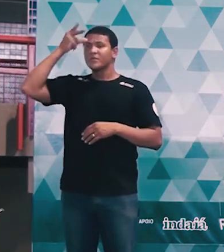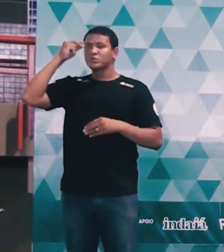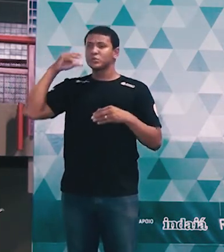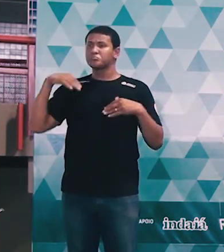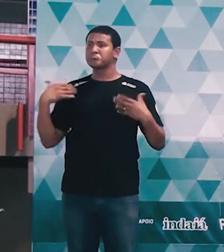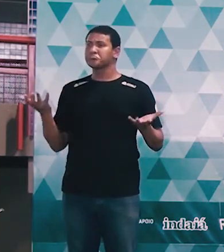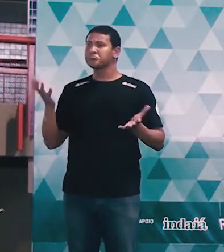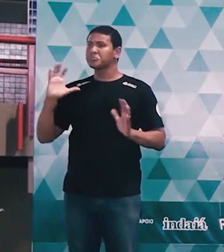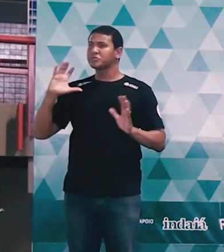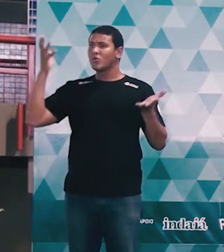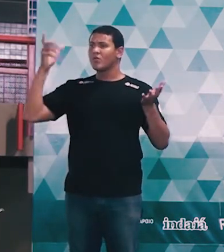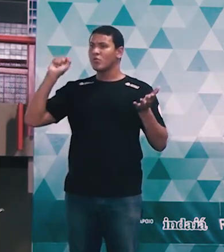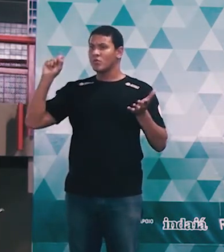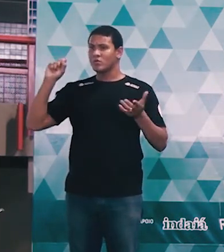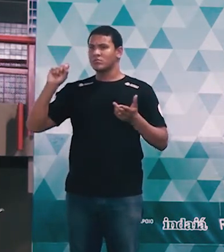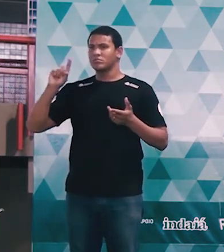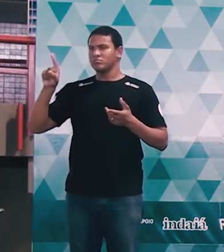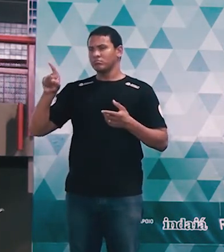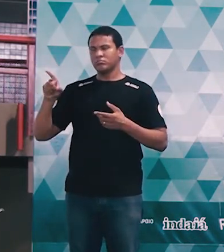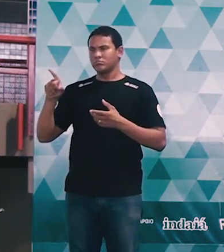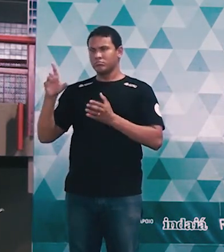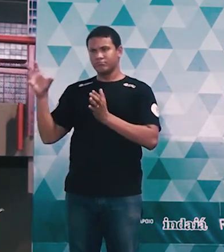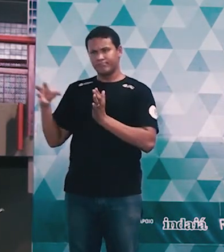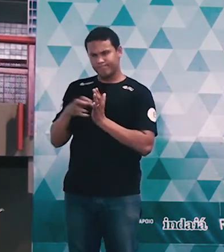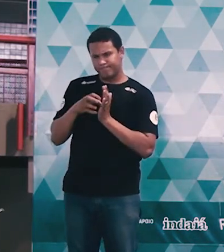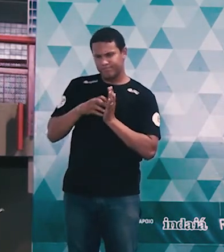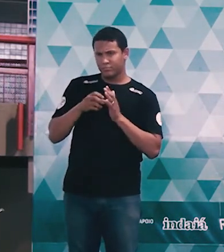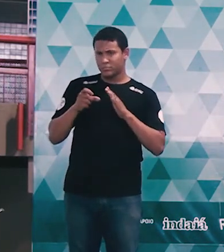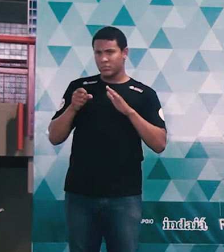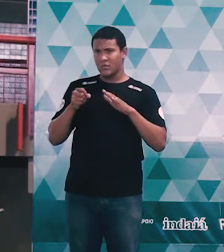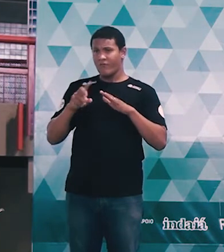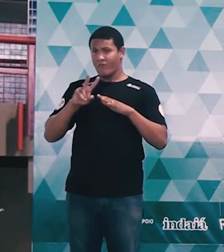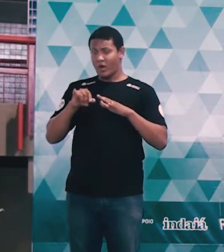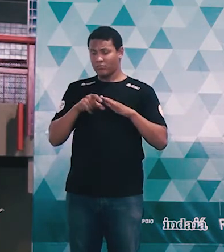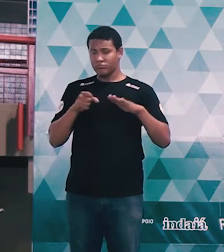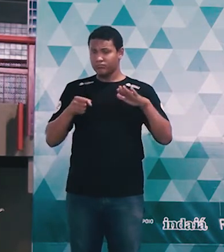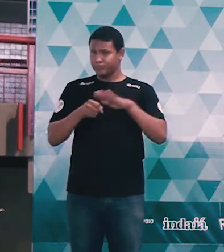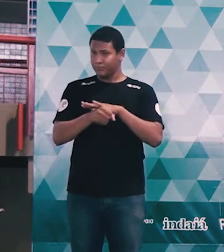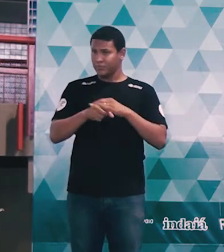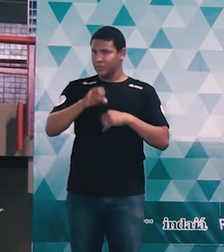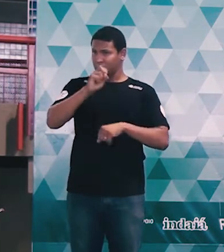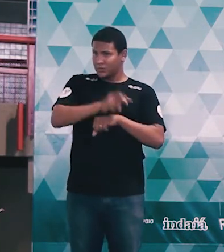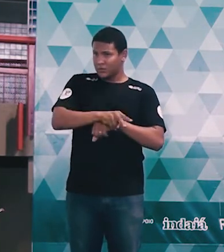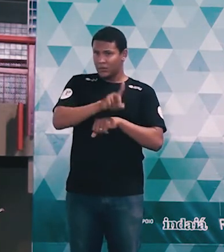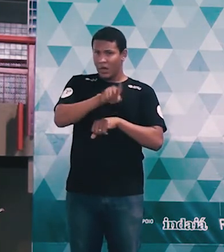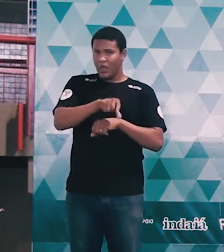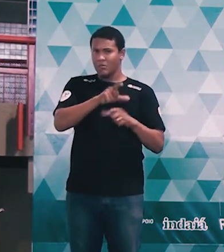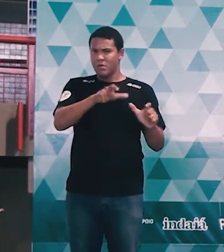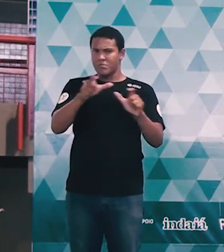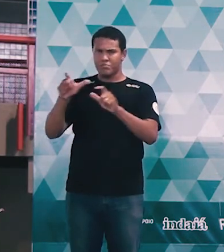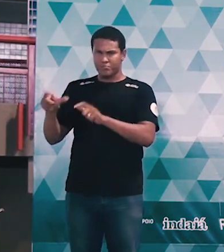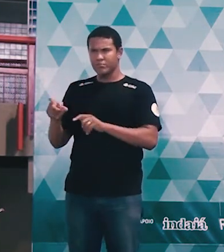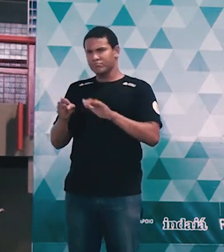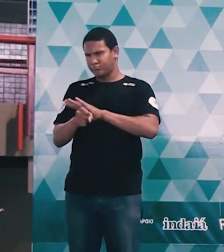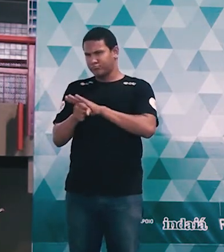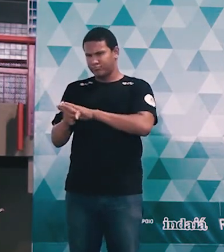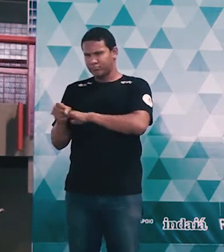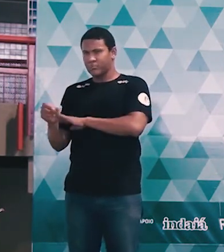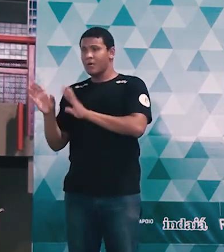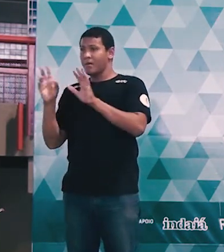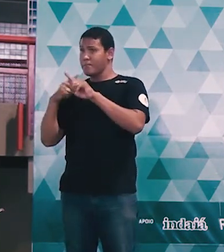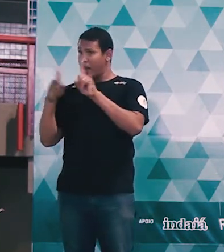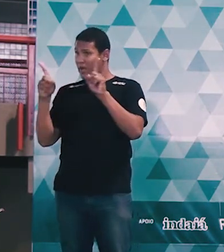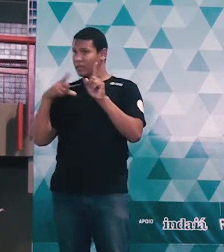colocar funcionários, né, para tentar minimizar essa quantidade em cada uma das regiões. Só que ela fez